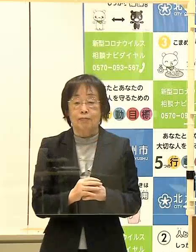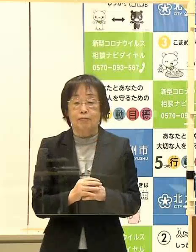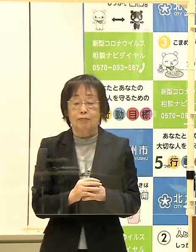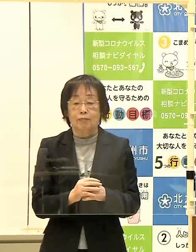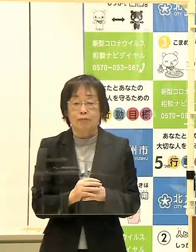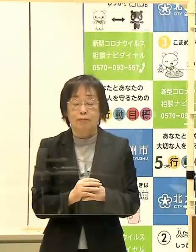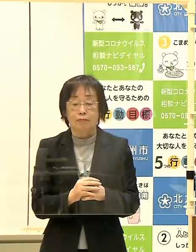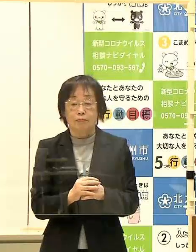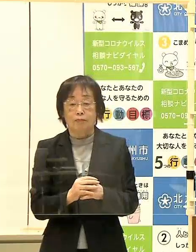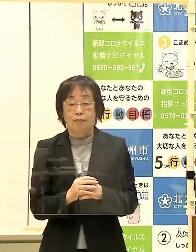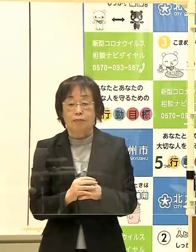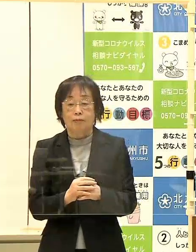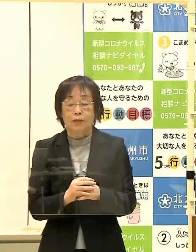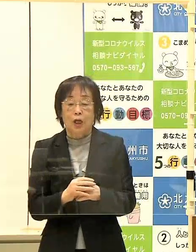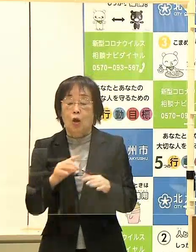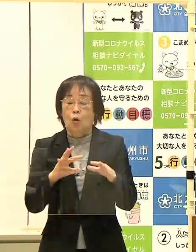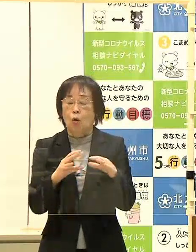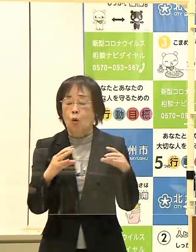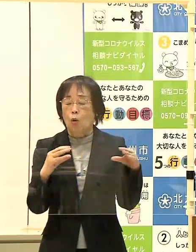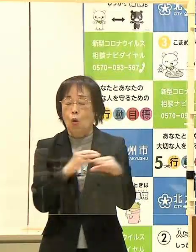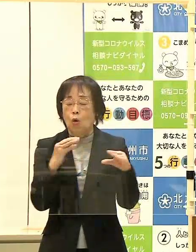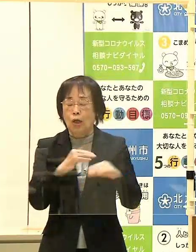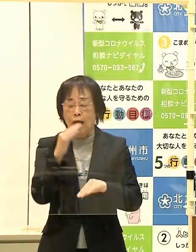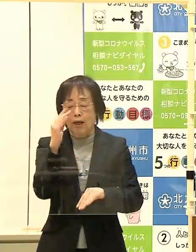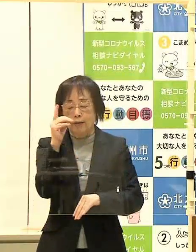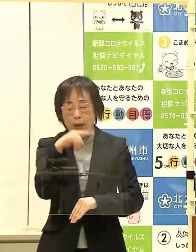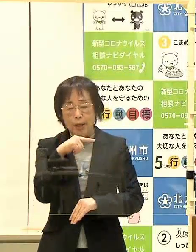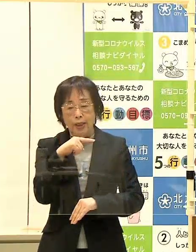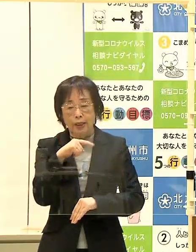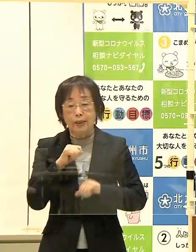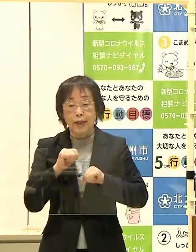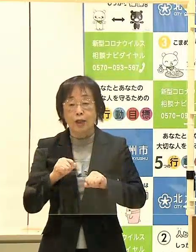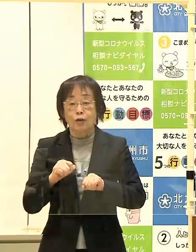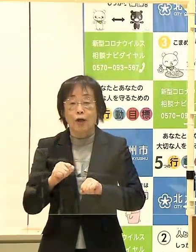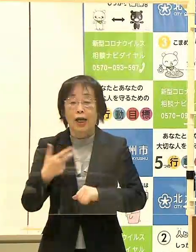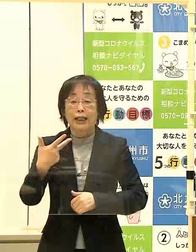ですね本心とりまして大変大きな